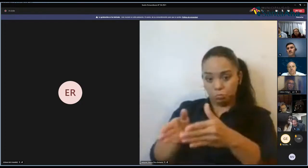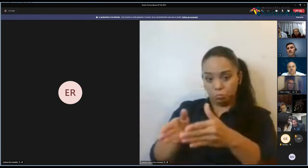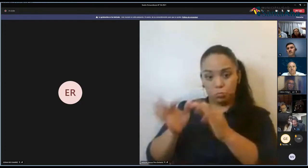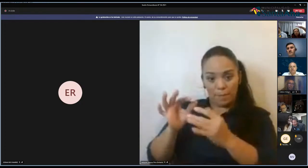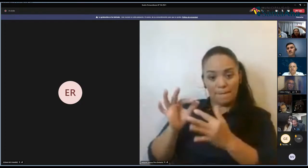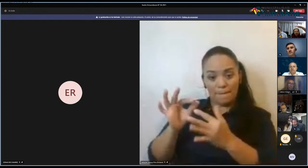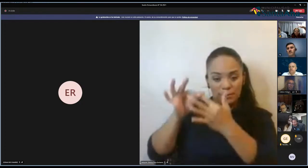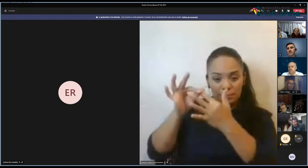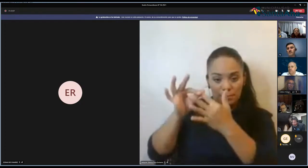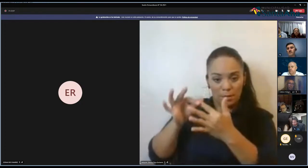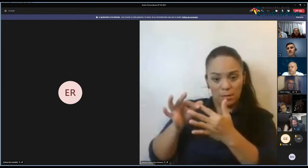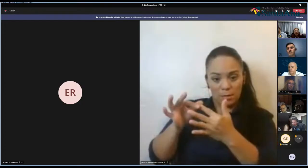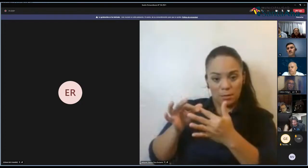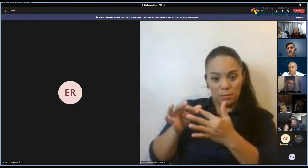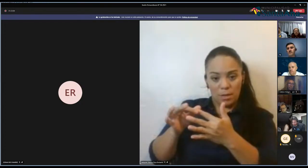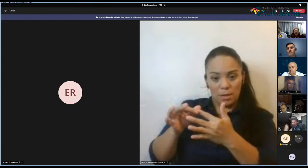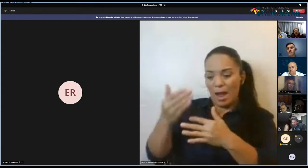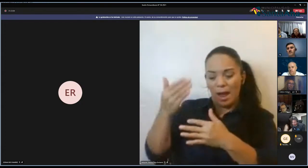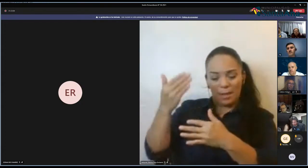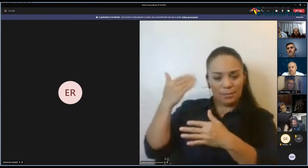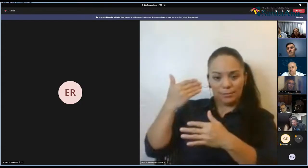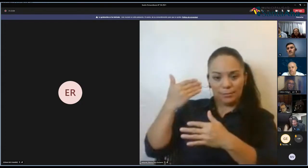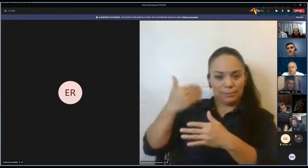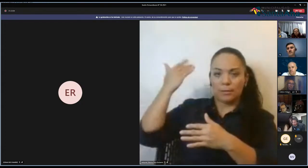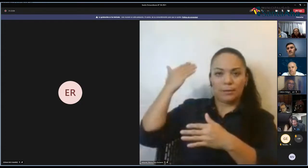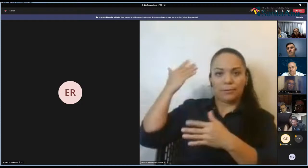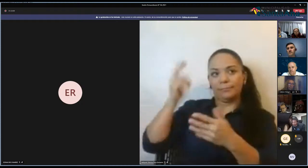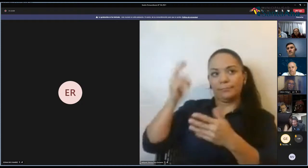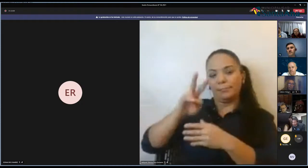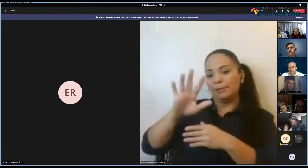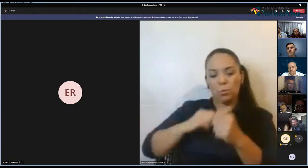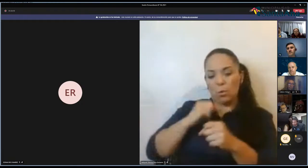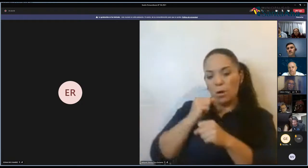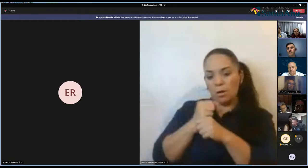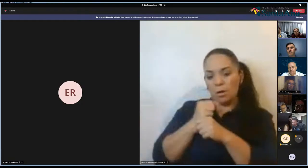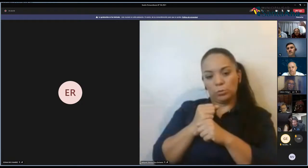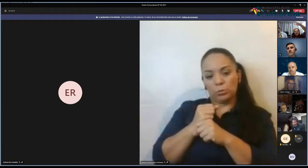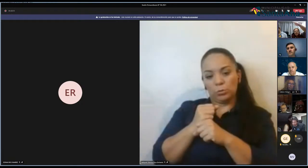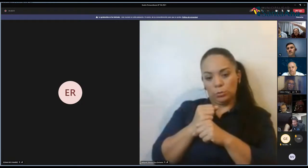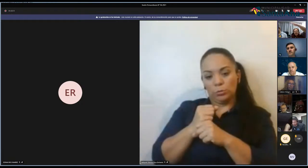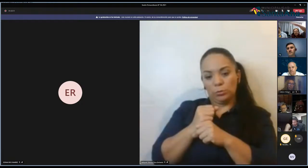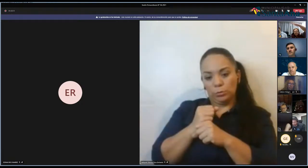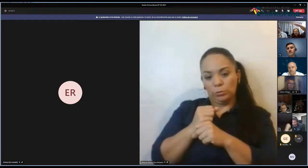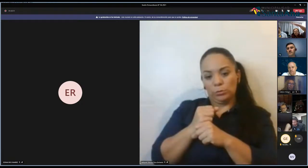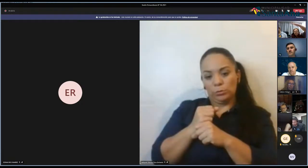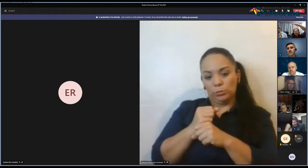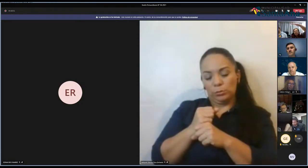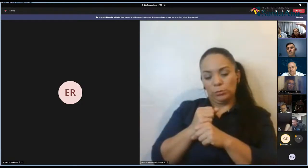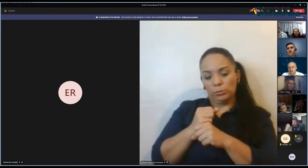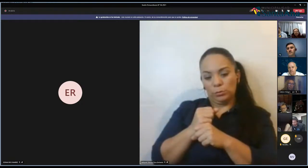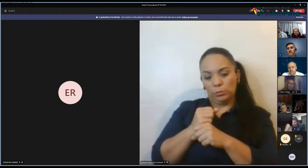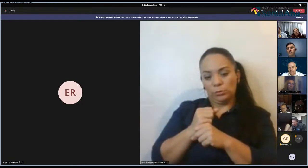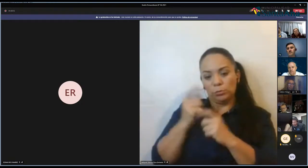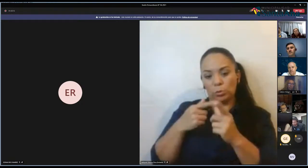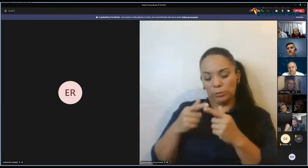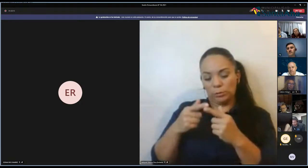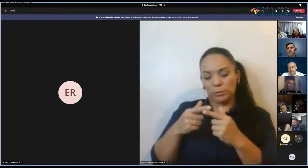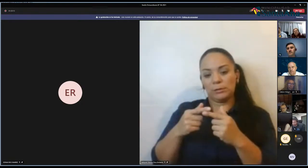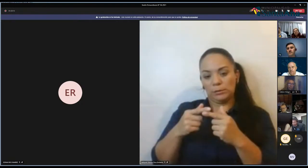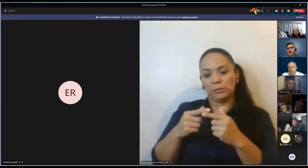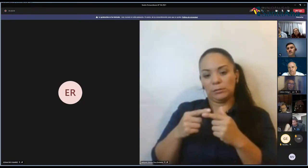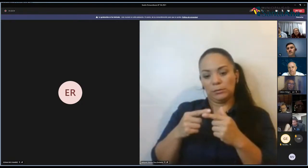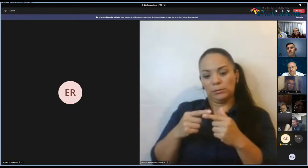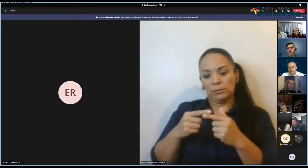su primer camino que tenía hace 25 años pasaría exactamente al frente de la pulpería